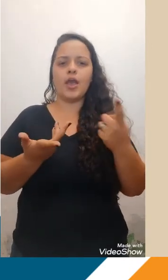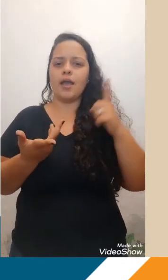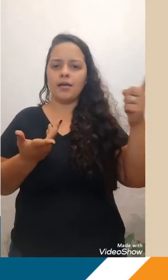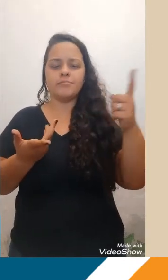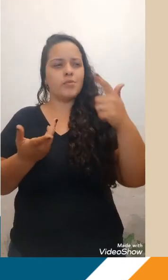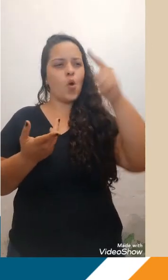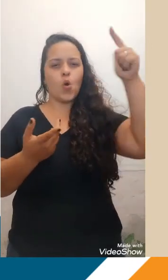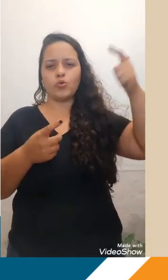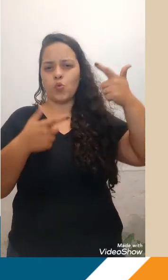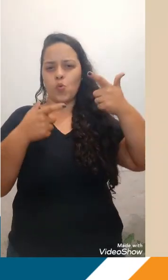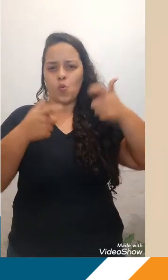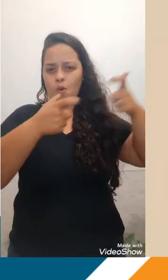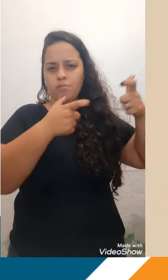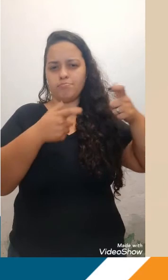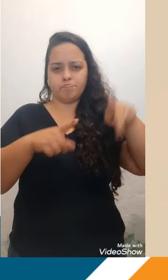por nações estrangeiras